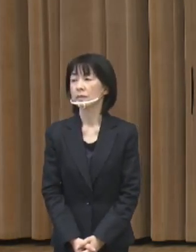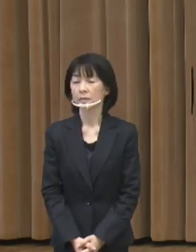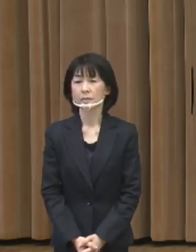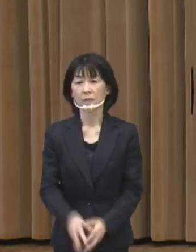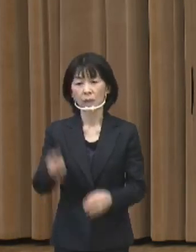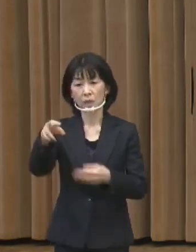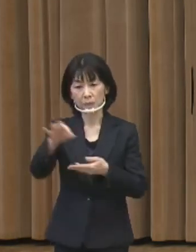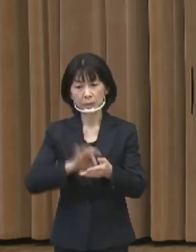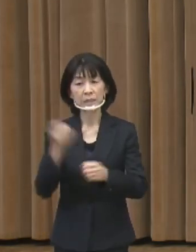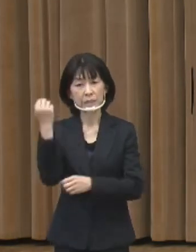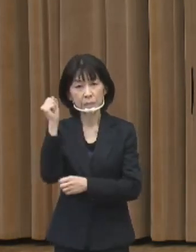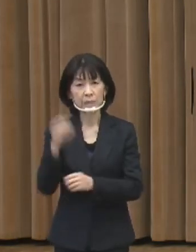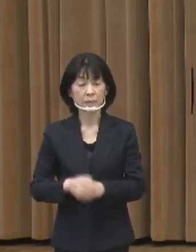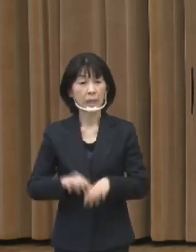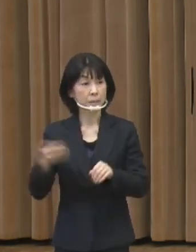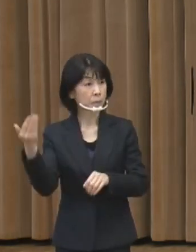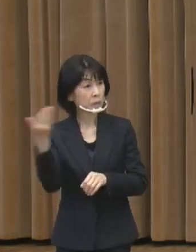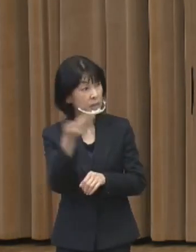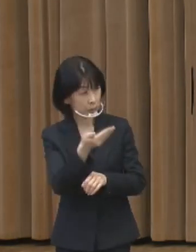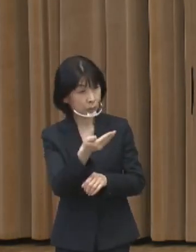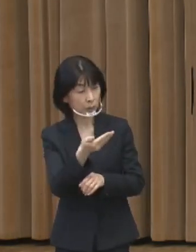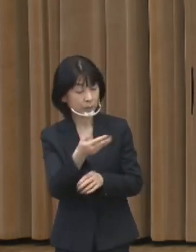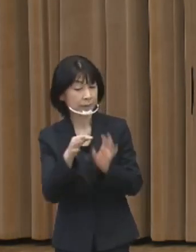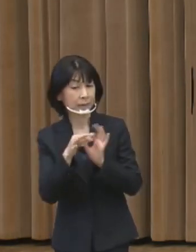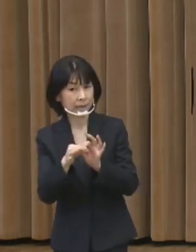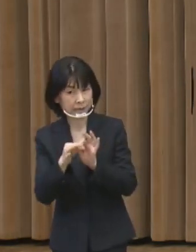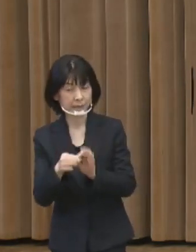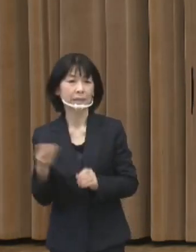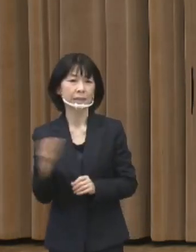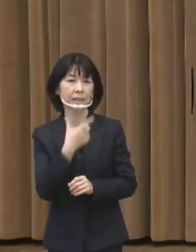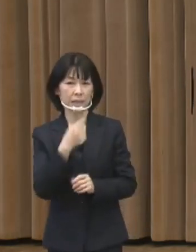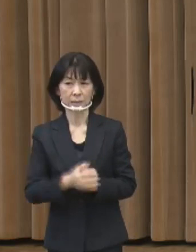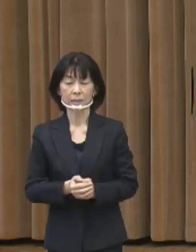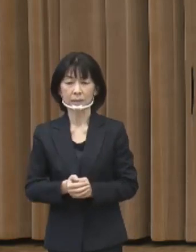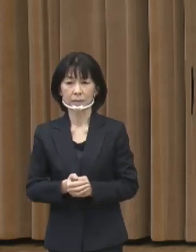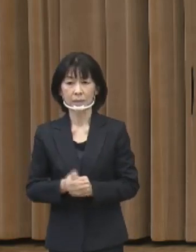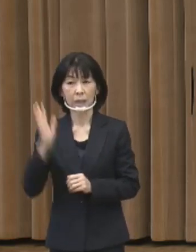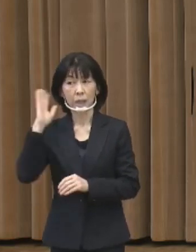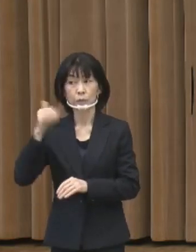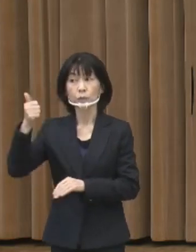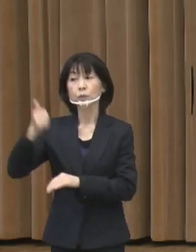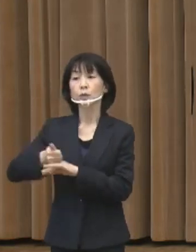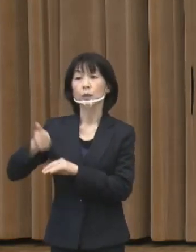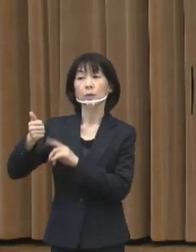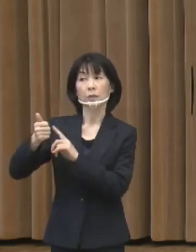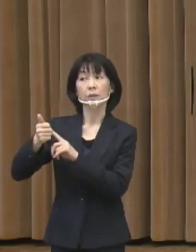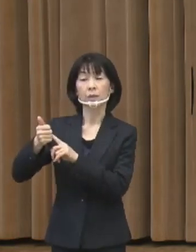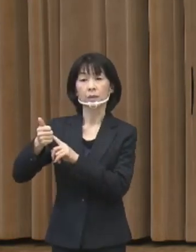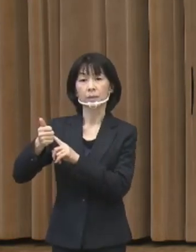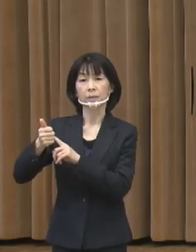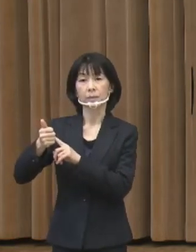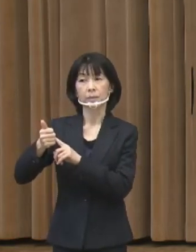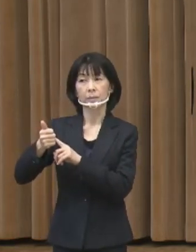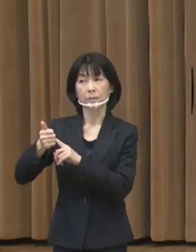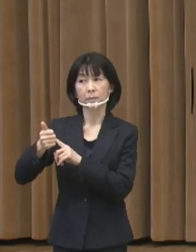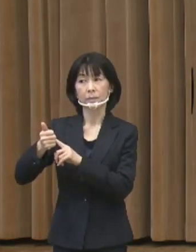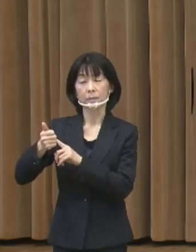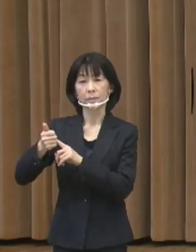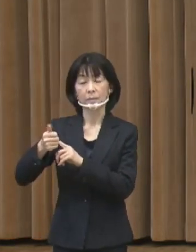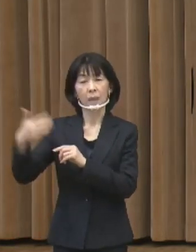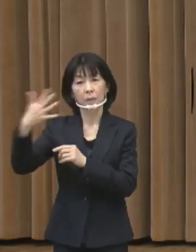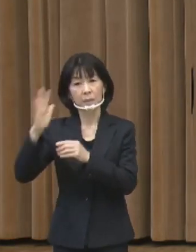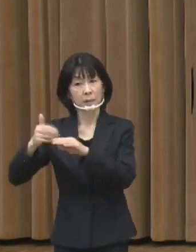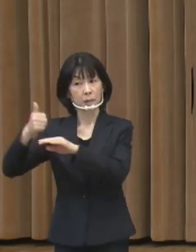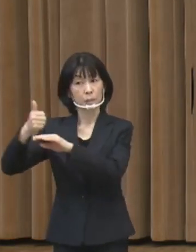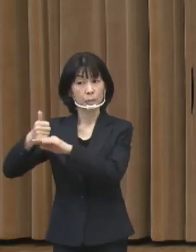読売新聞豊川です。今の質問若干関連です。菅首相、訪米してバイデン大統